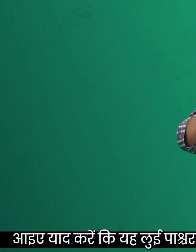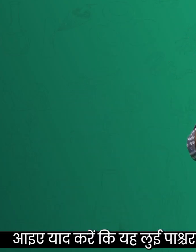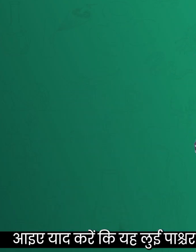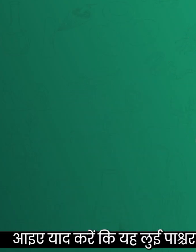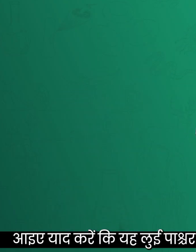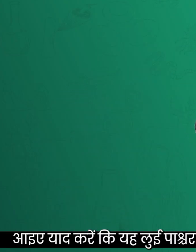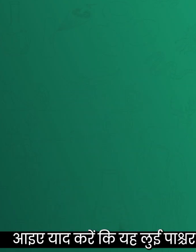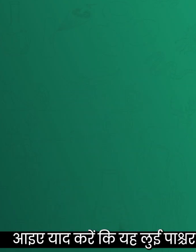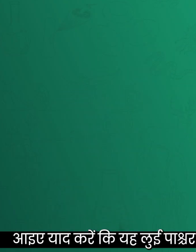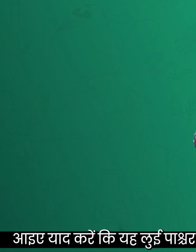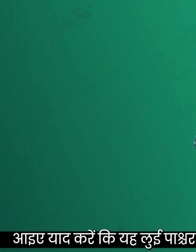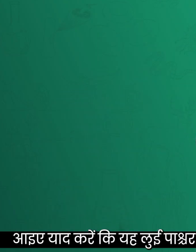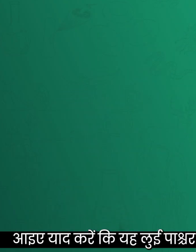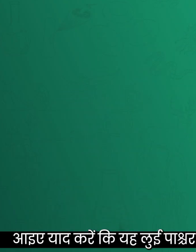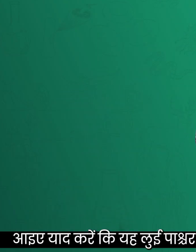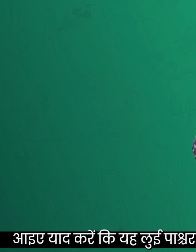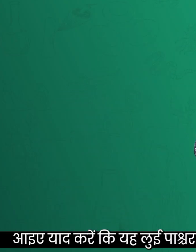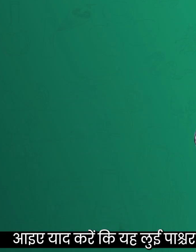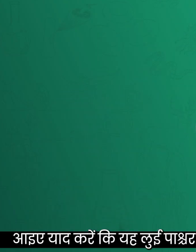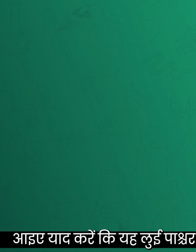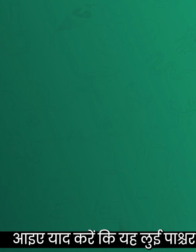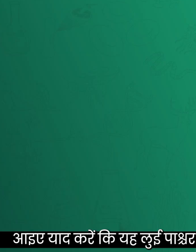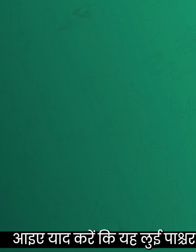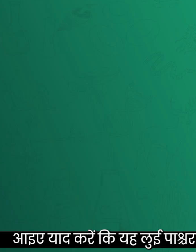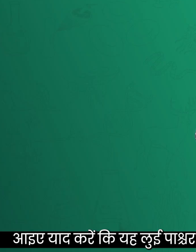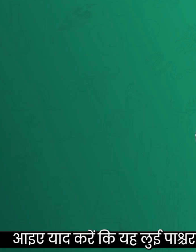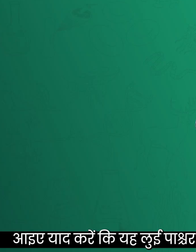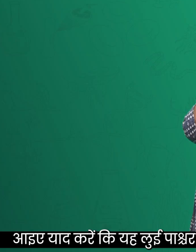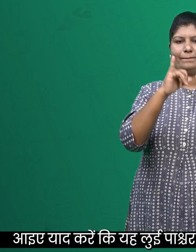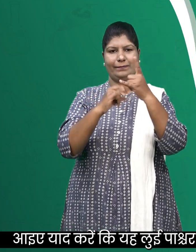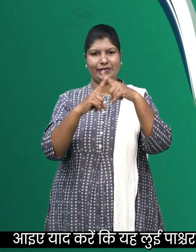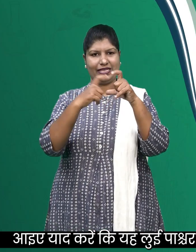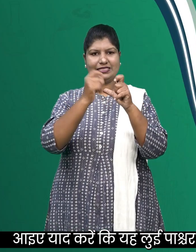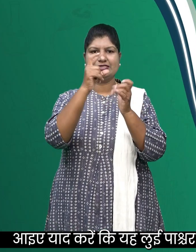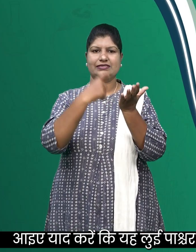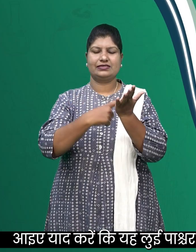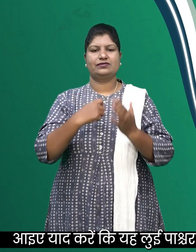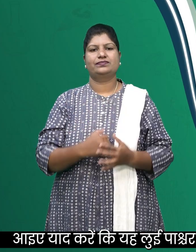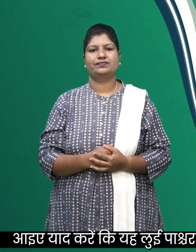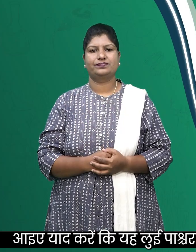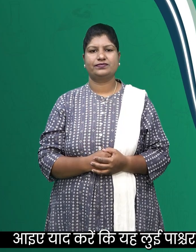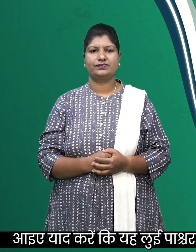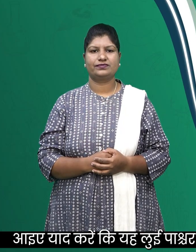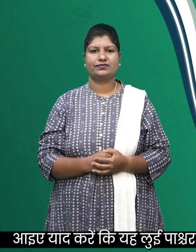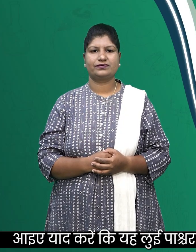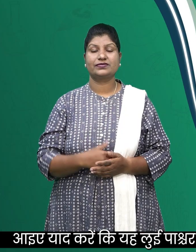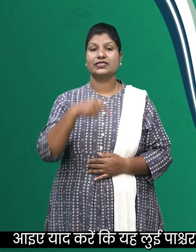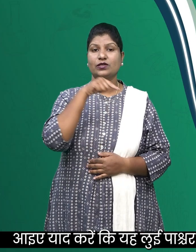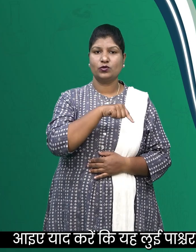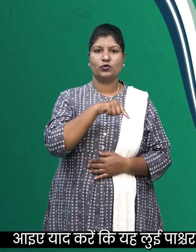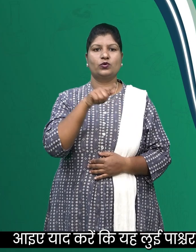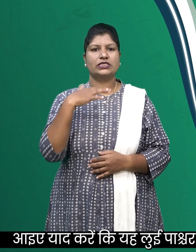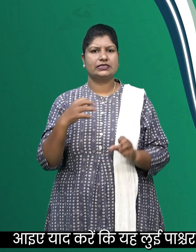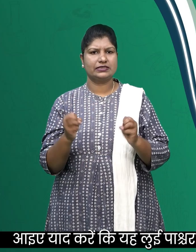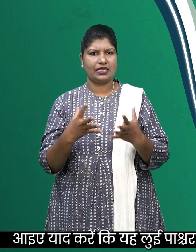आइए याद करें कि यह लुईस पास्चर थे जिन्होंने प्रसिद्ध हंस गर्दन